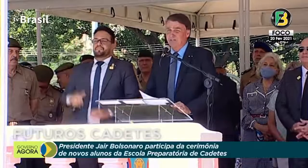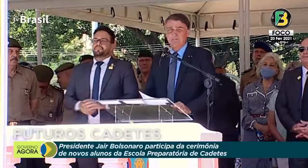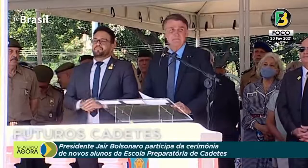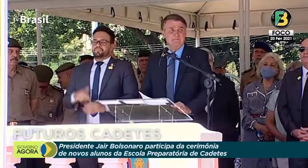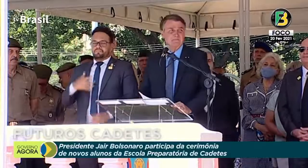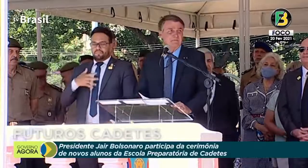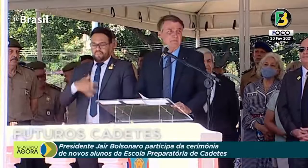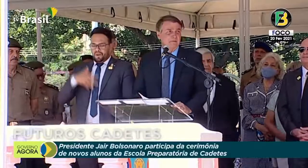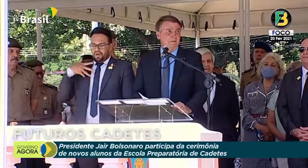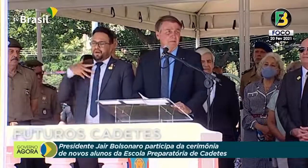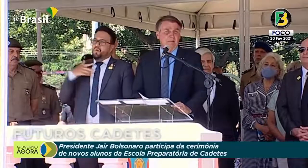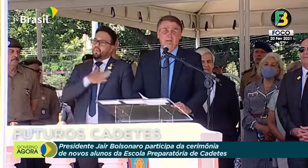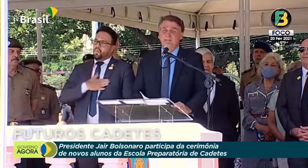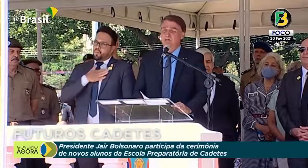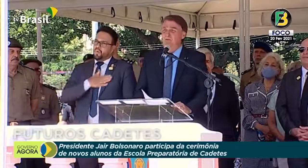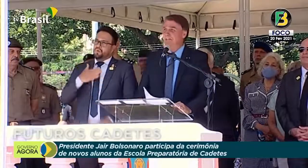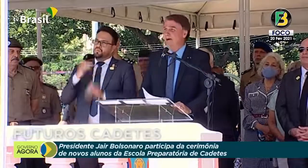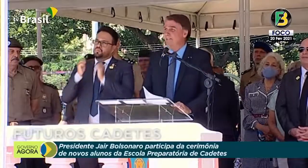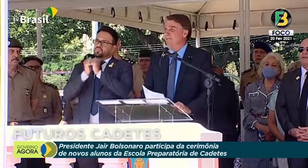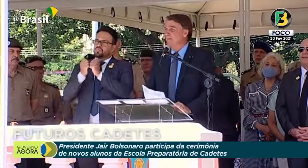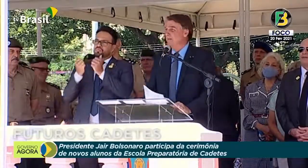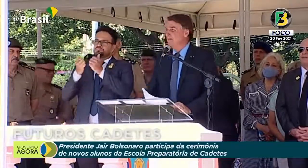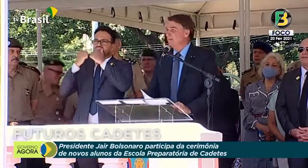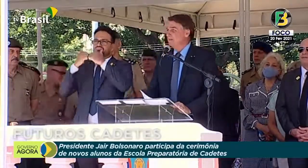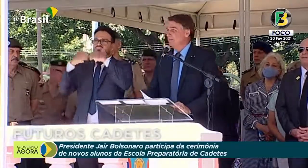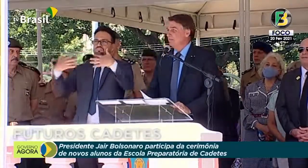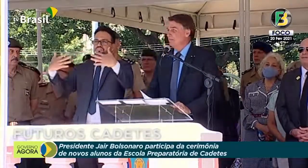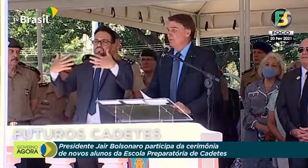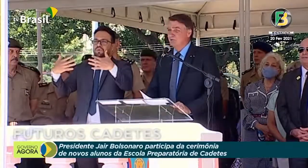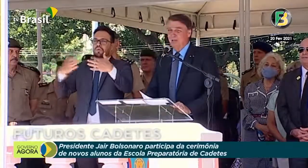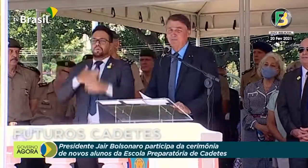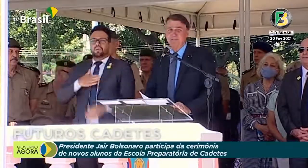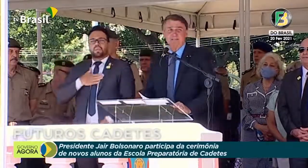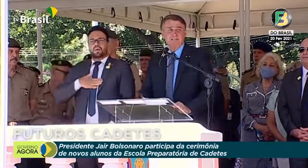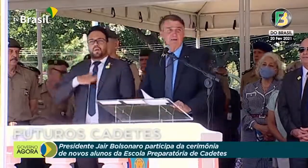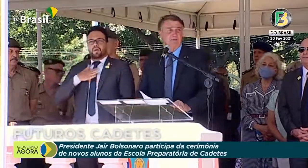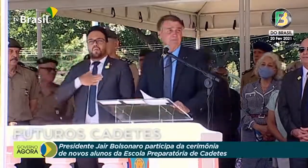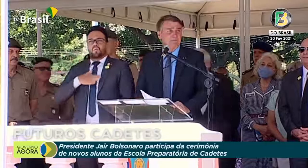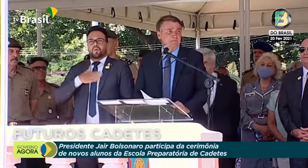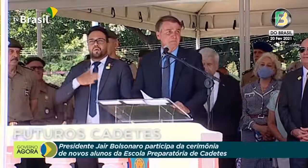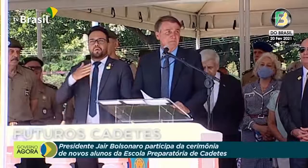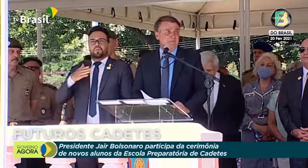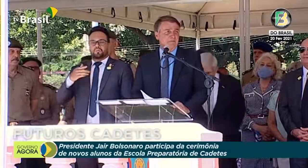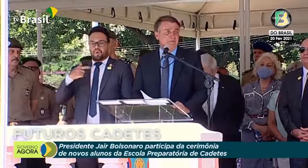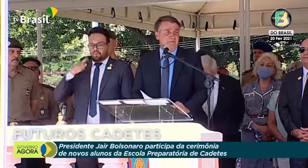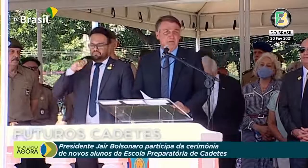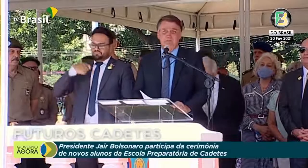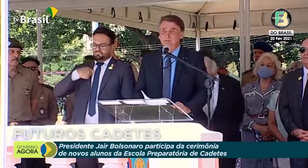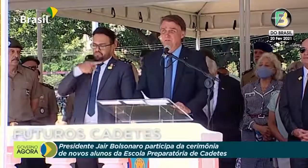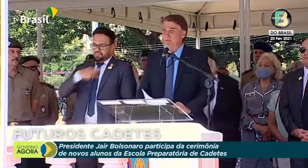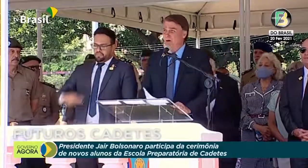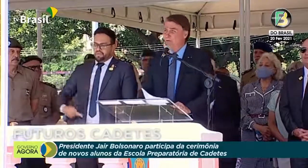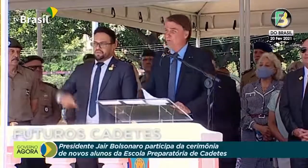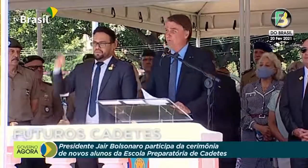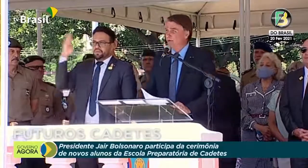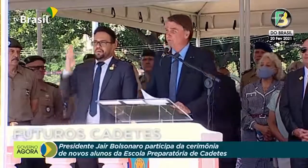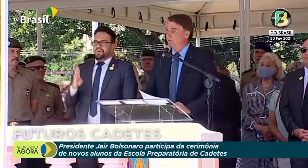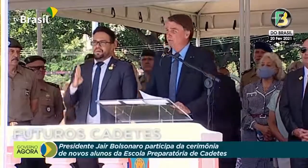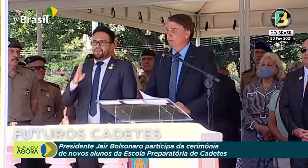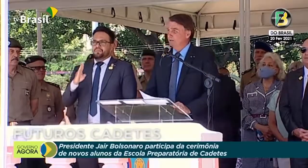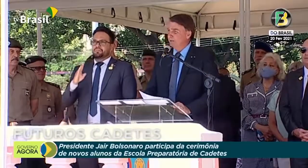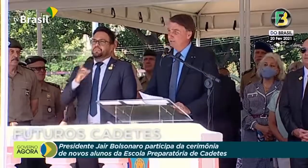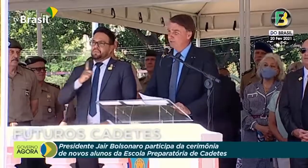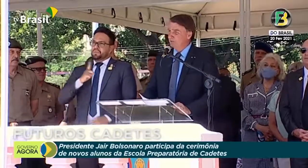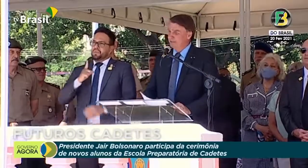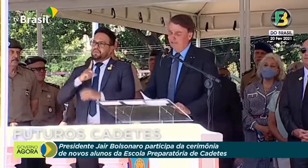tê-los aqui e é uma tranquilidade para o chefe da nação tê-los no Alto